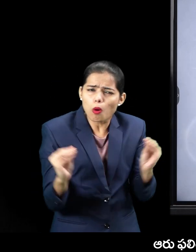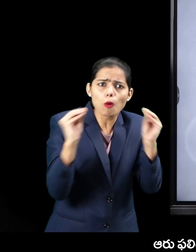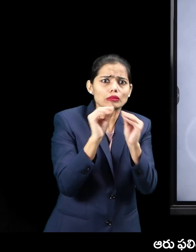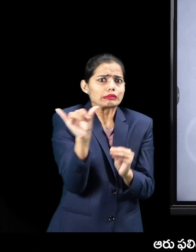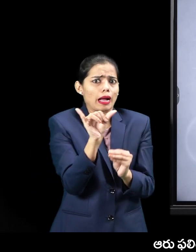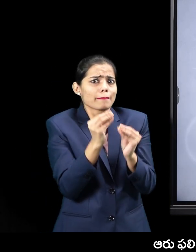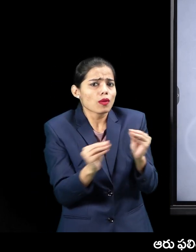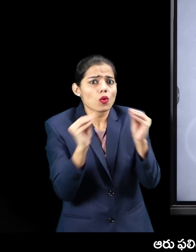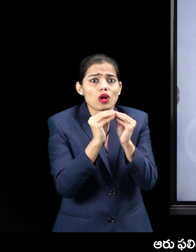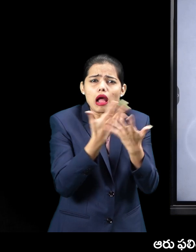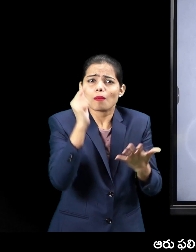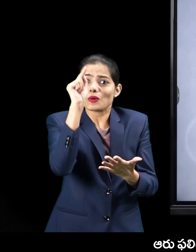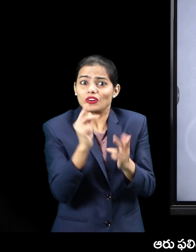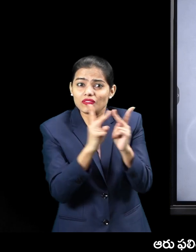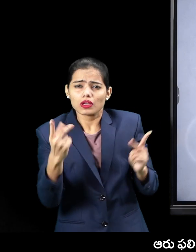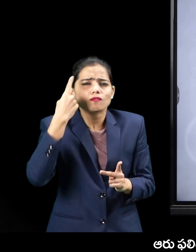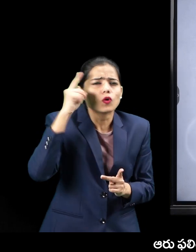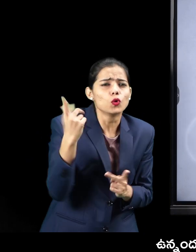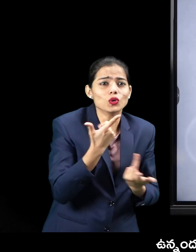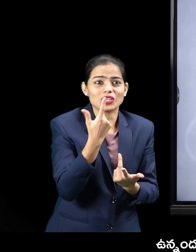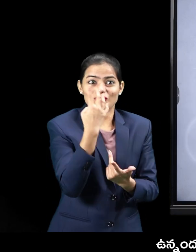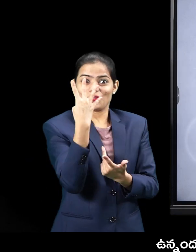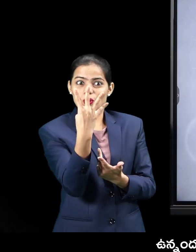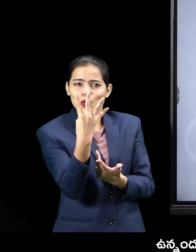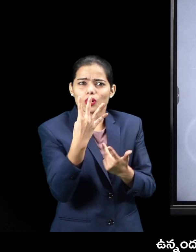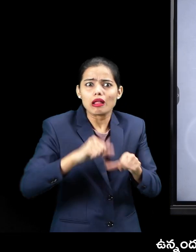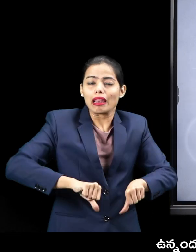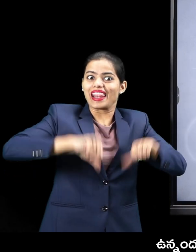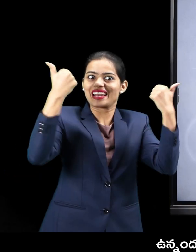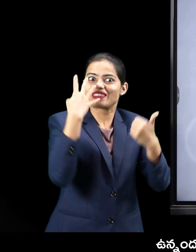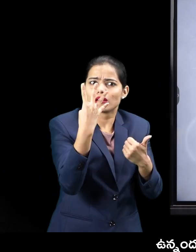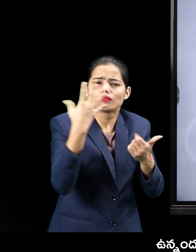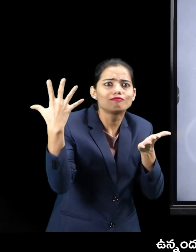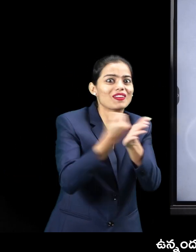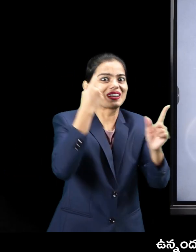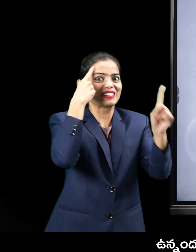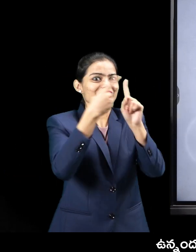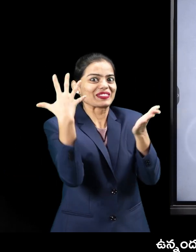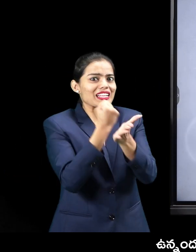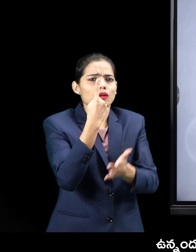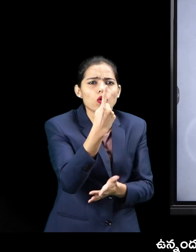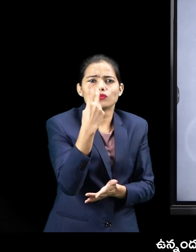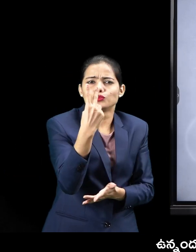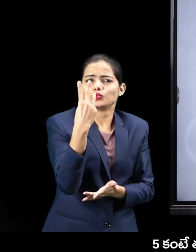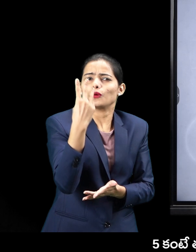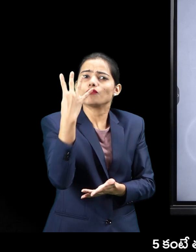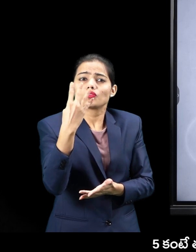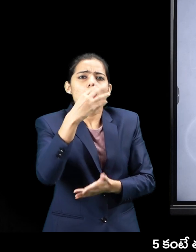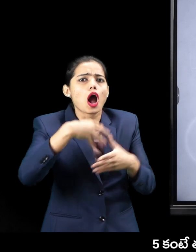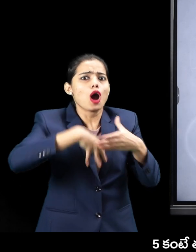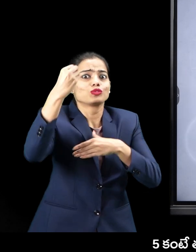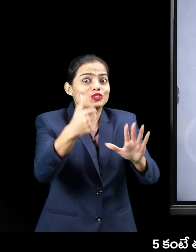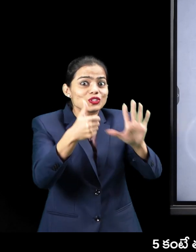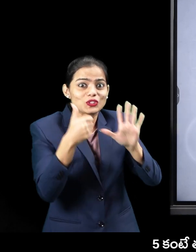4 అనుకూలమైన ఫలితాలు 1 2 3 4 ఉన్నందున సరసమైన 6 ఫేస్ డైస్ని రోల్ చేయటం మరియు 5